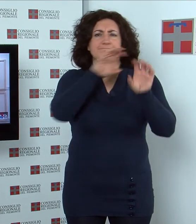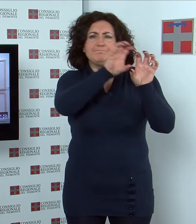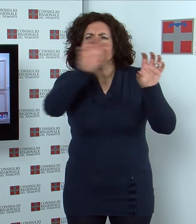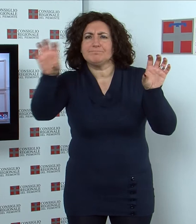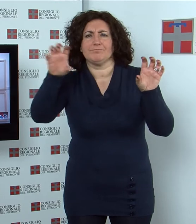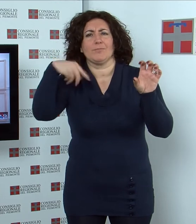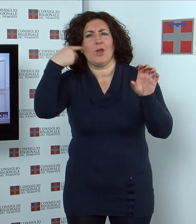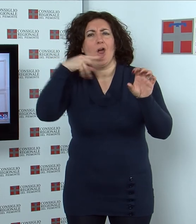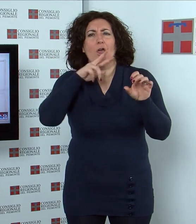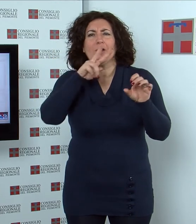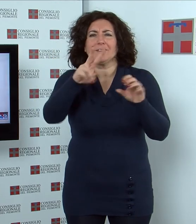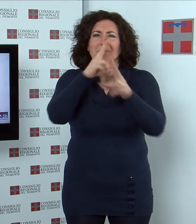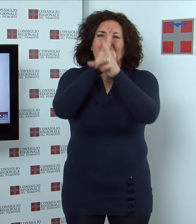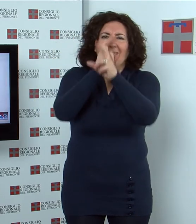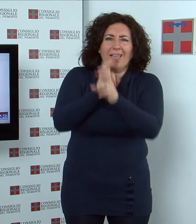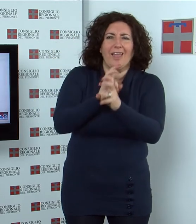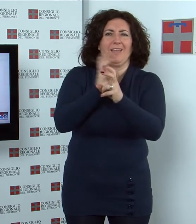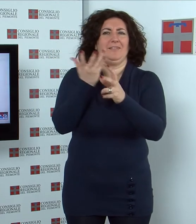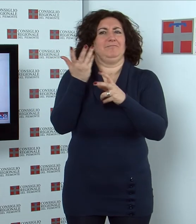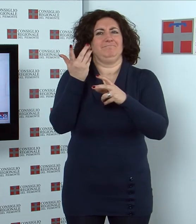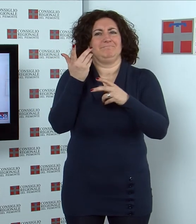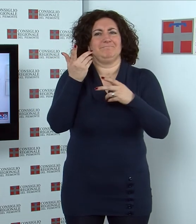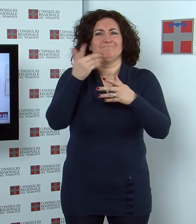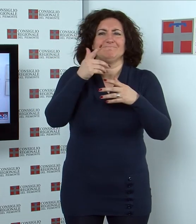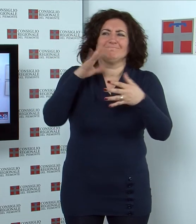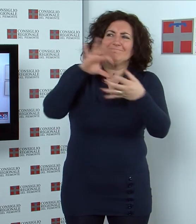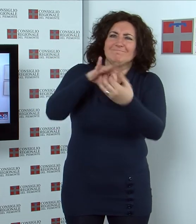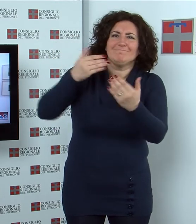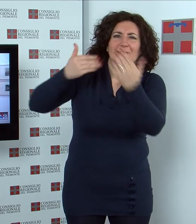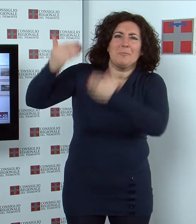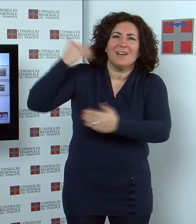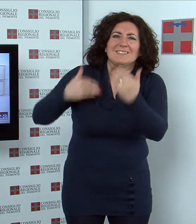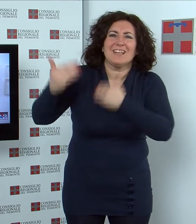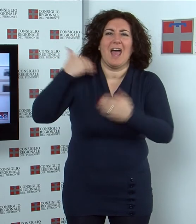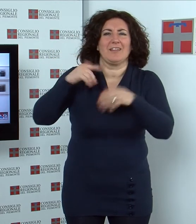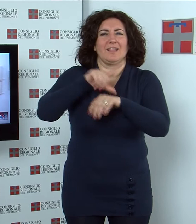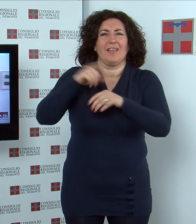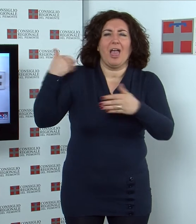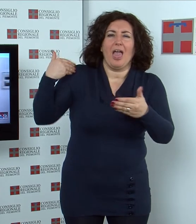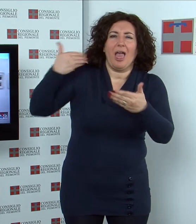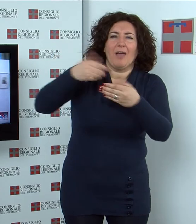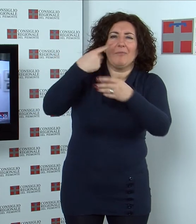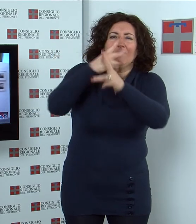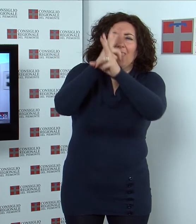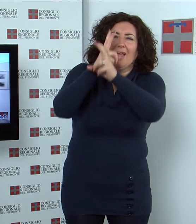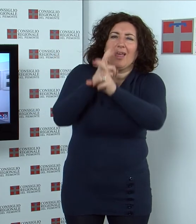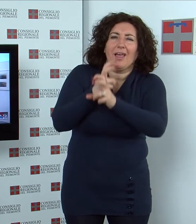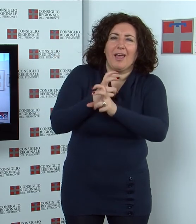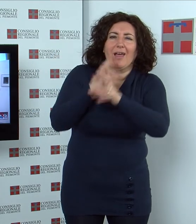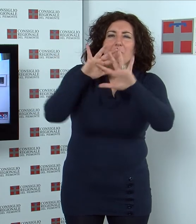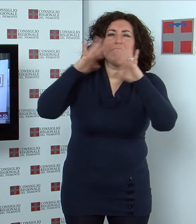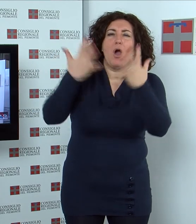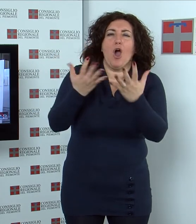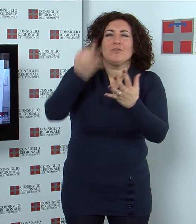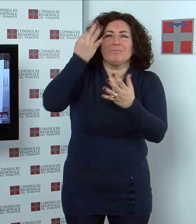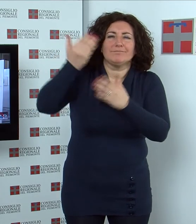seppia, scorci in cui lo spazio ritratto si coniuga al passato, ammantato dalla patina del tempo che fu, evocando mondi lontani. Sono le